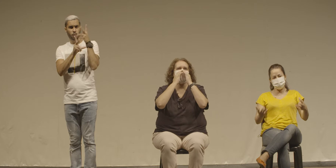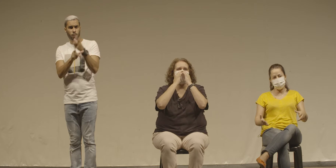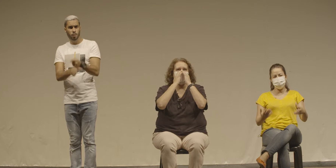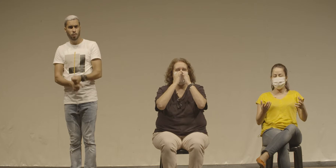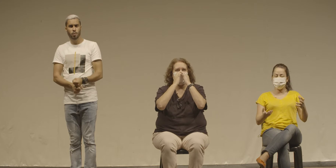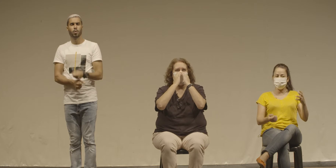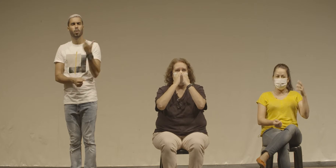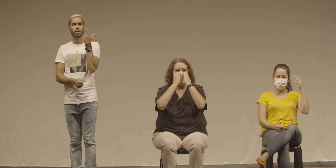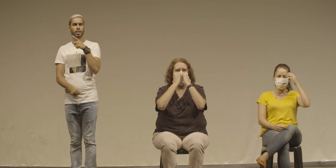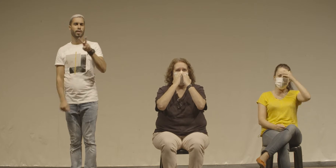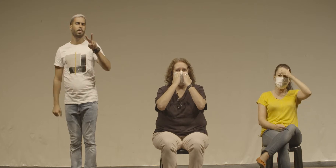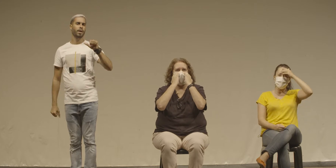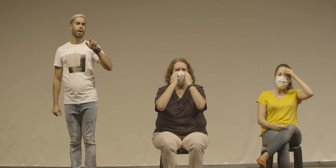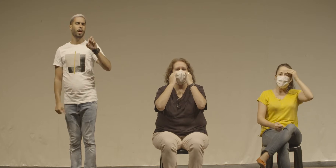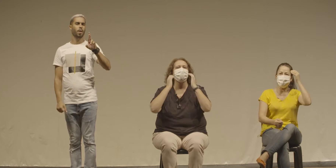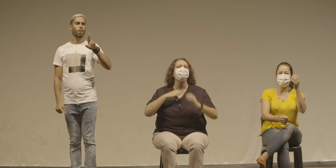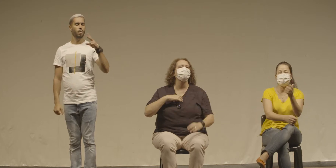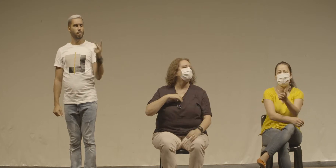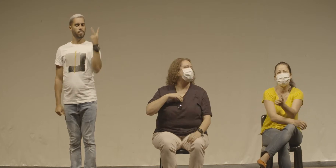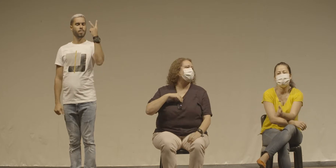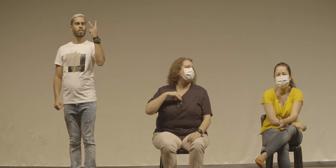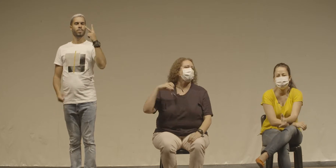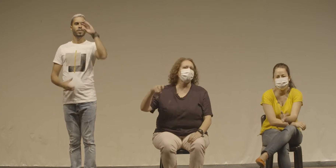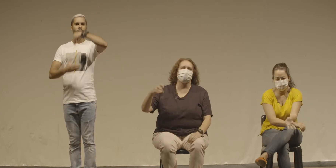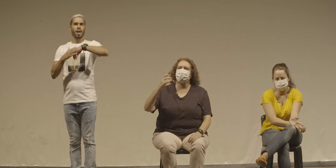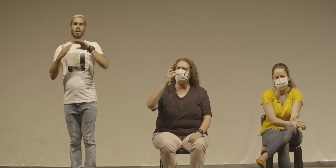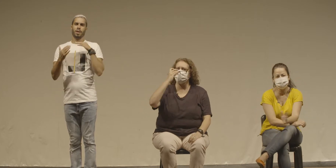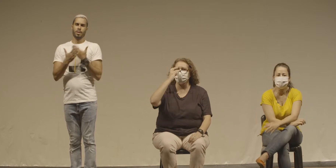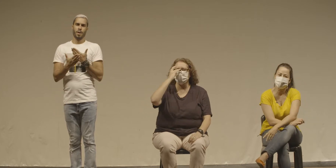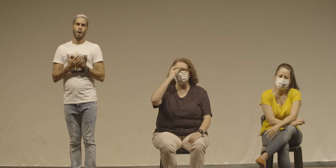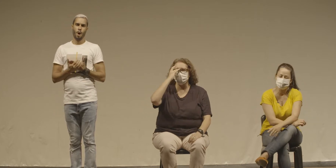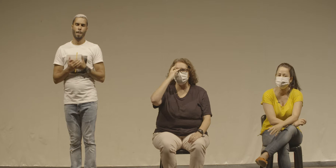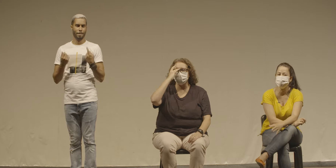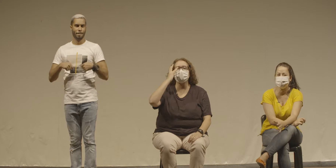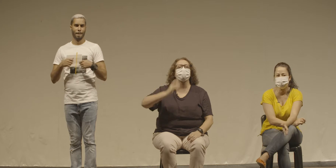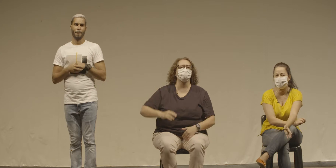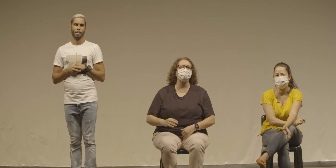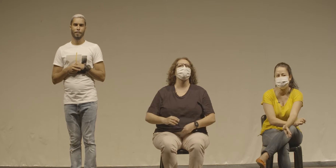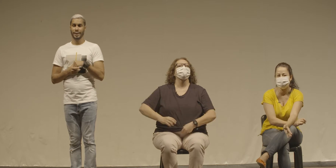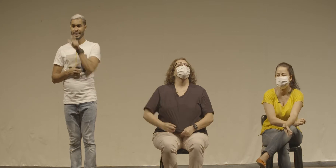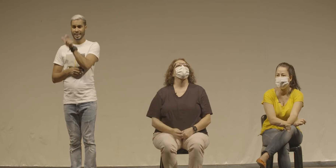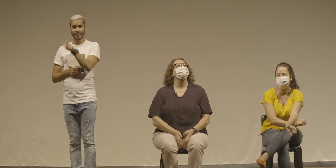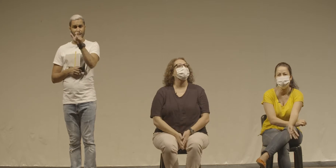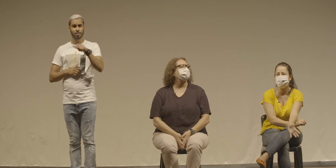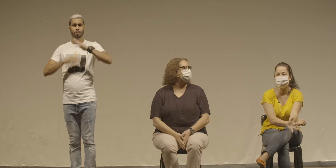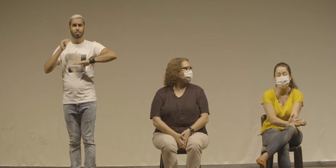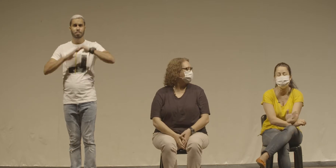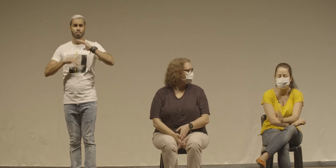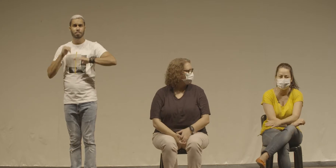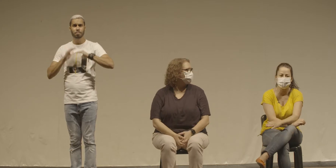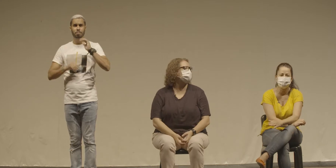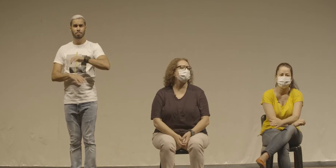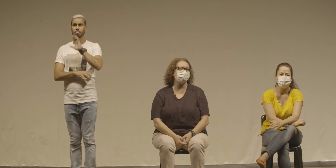dos esportes nas escolas, porque essas atletas, elas dedicaram uma vida inteira, não foi só nas quadras, a Norminha passou a